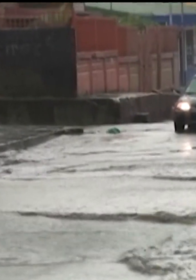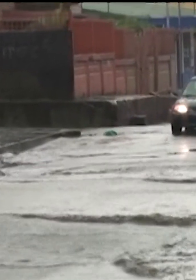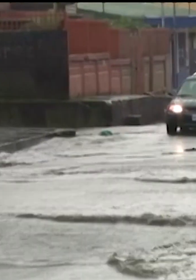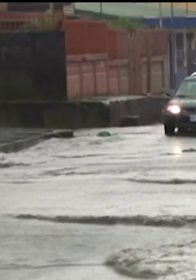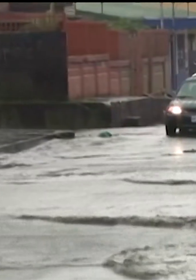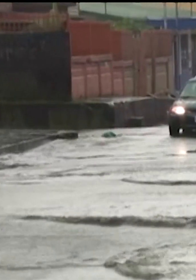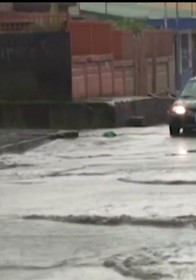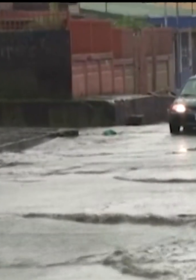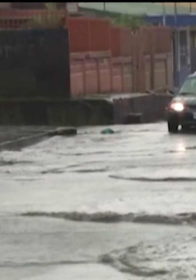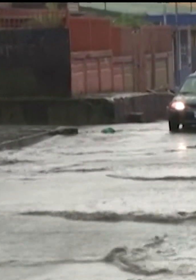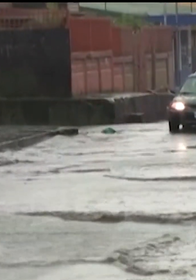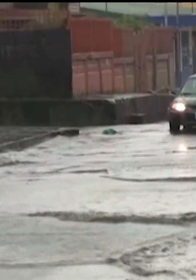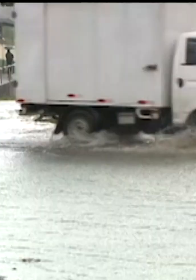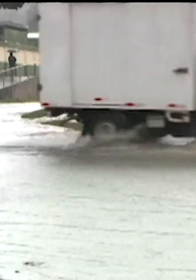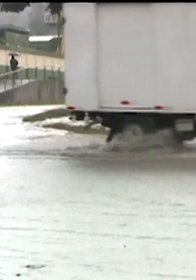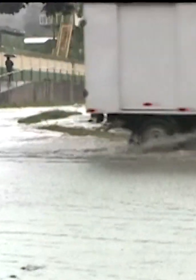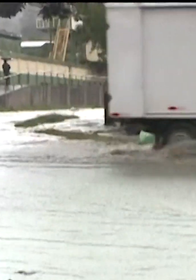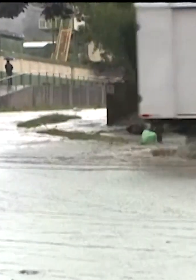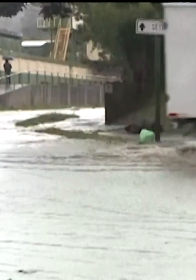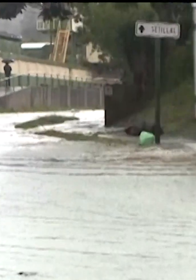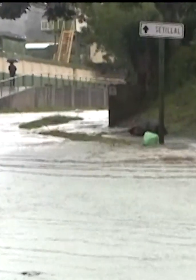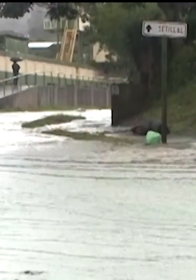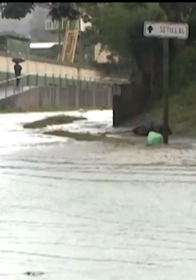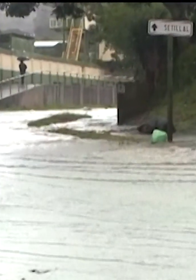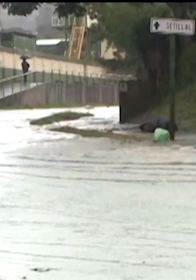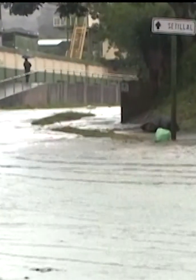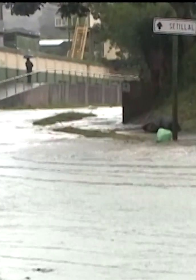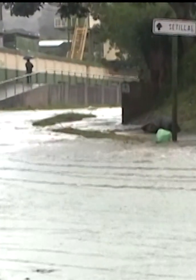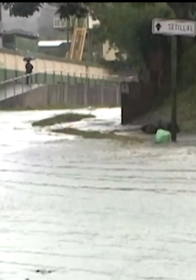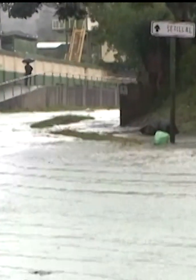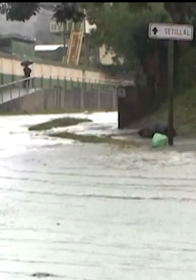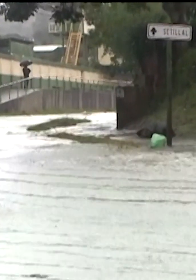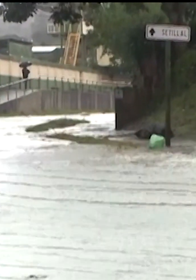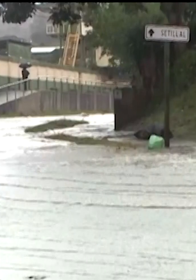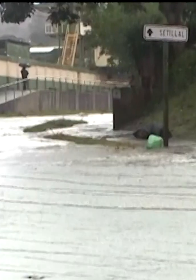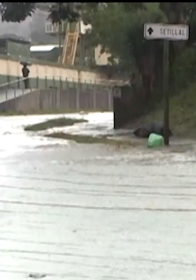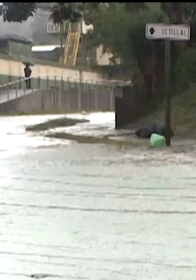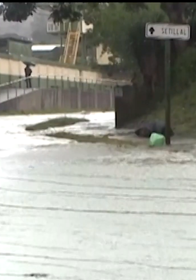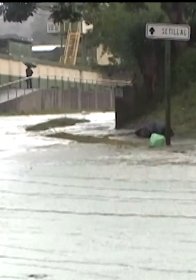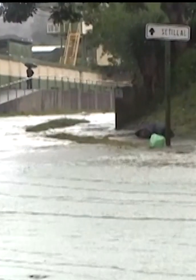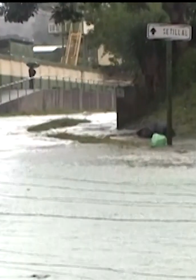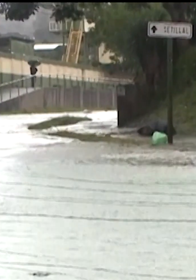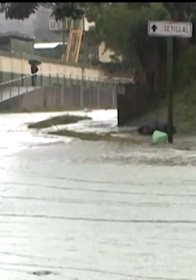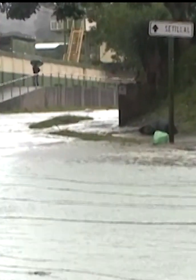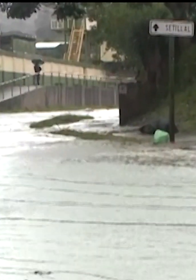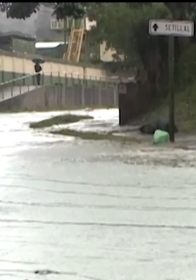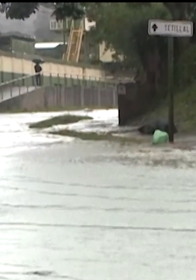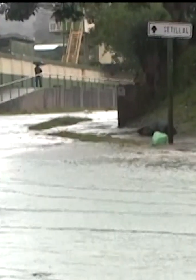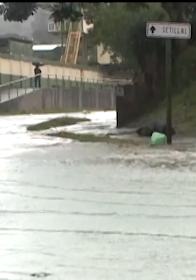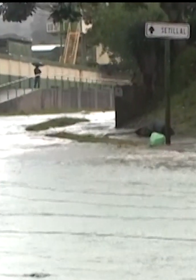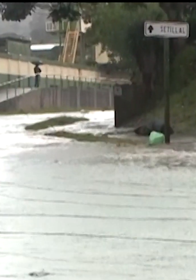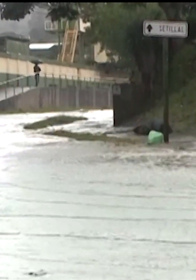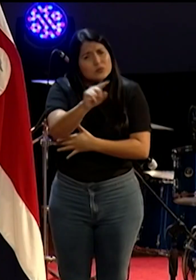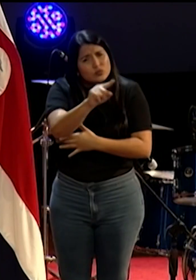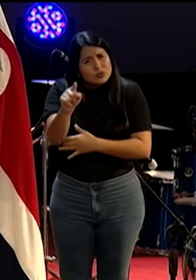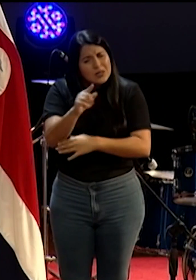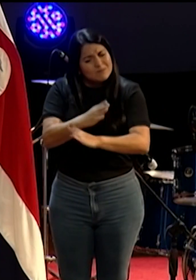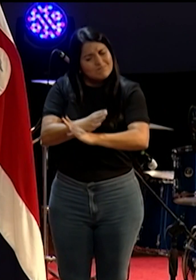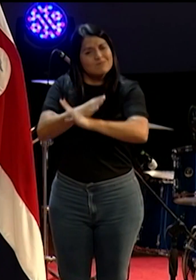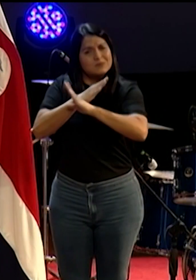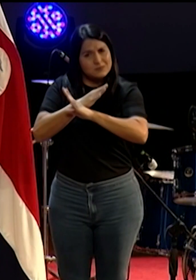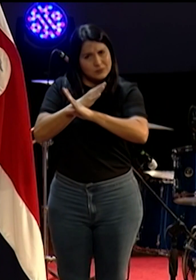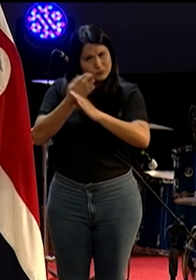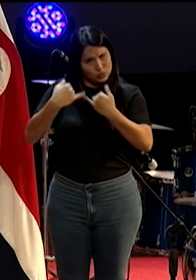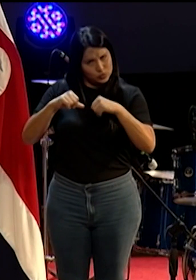que la Comisión Nacional de Emergencias declaró alerta amarilla para el Pacífico, Valle Central, el Cantón de Sarapiquí y la zona norte.